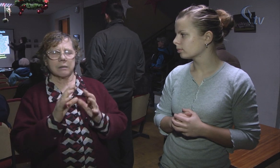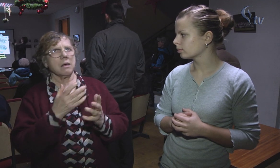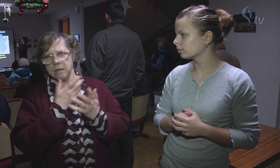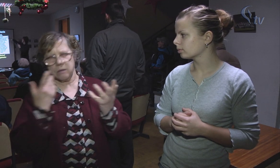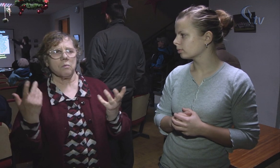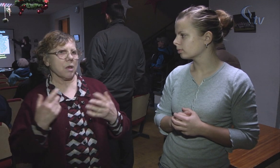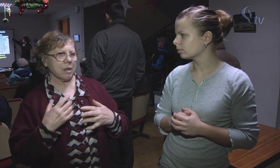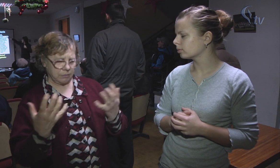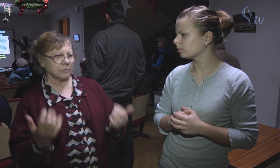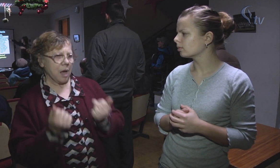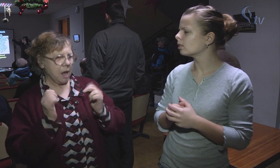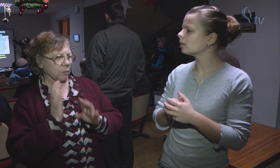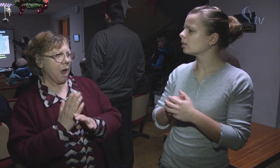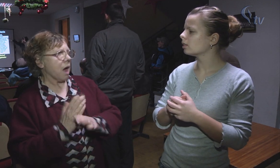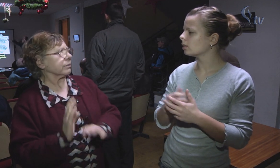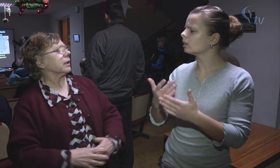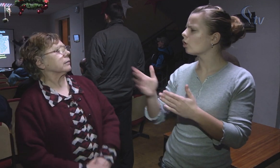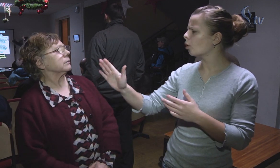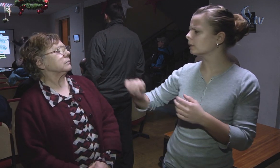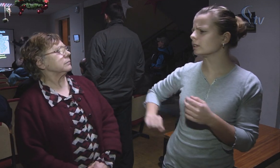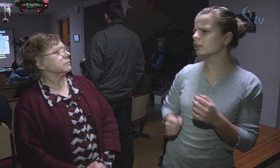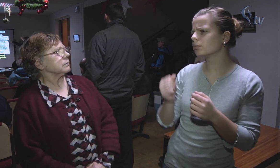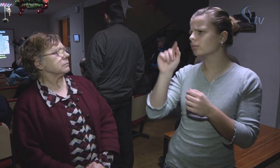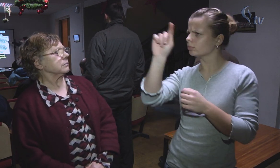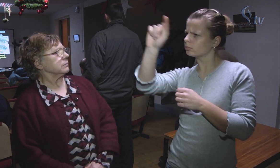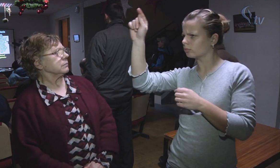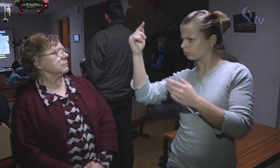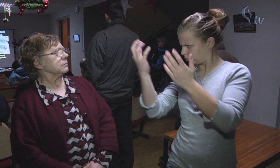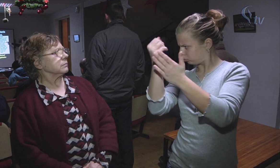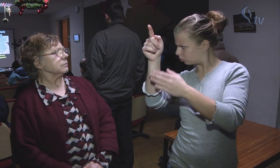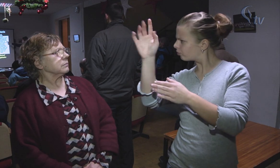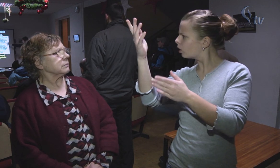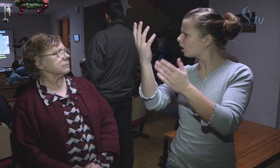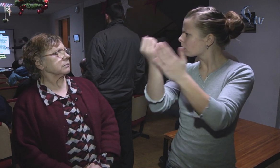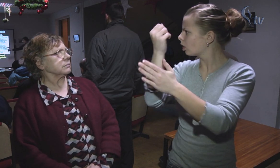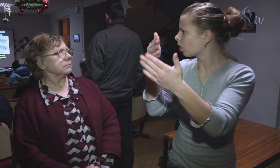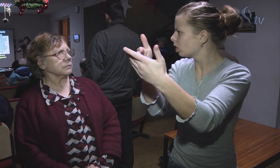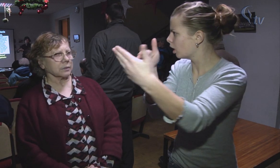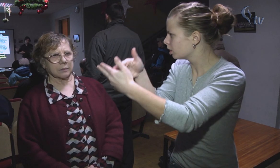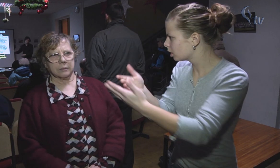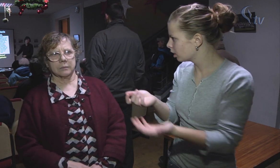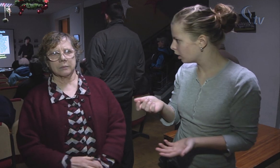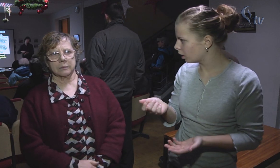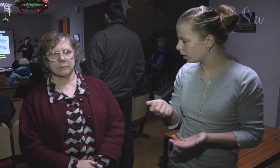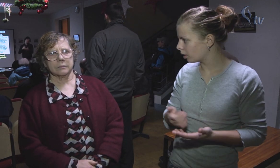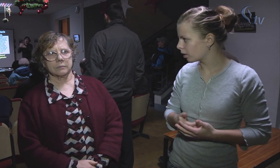ole jäänud, olen ikka alati saanud. Aga sinu sõbrad... On nad saanud tõlketeenust, kui on tellinud?